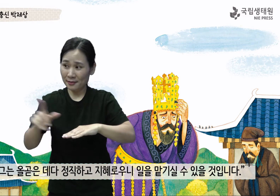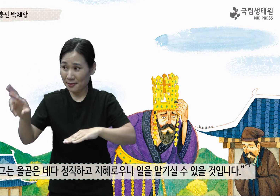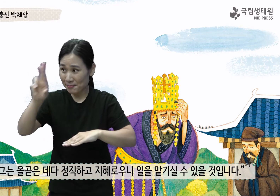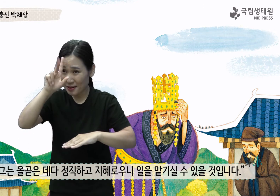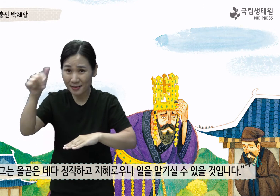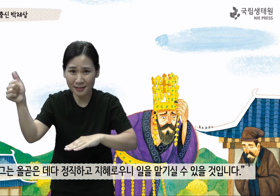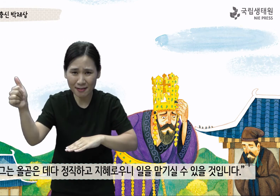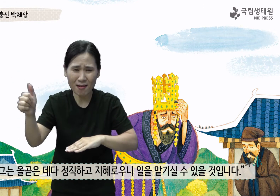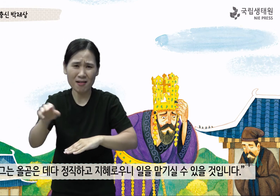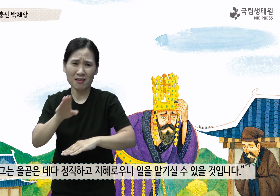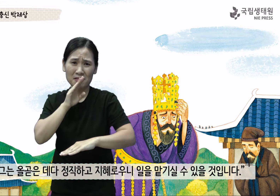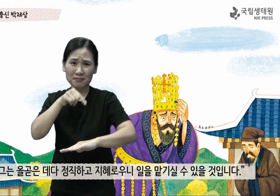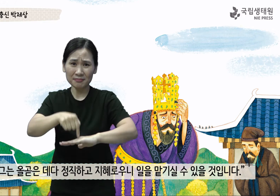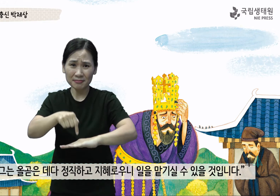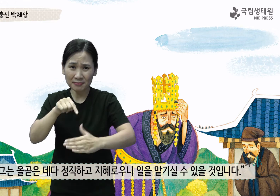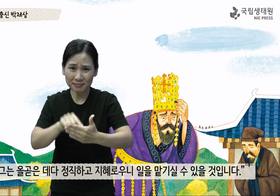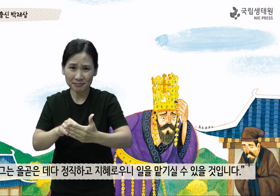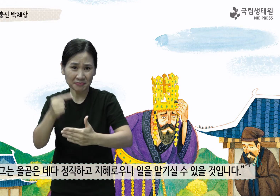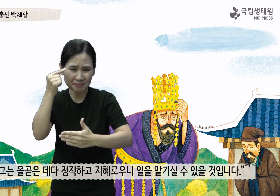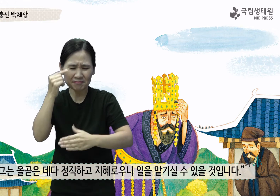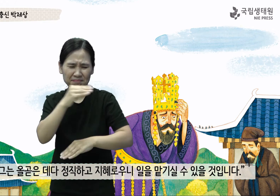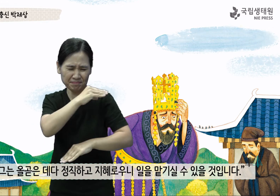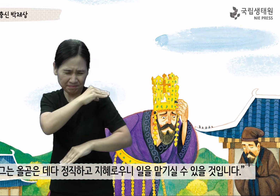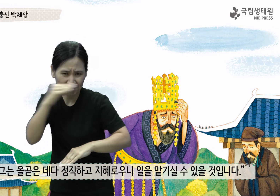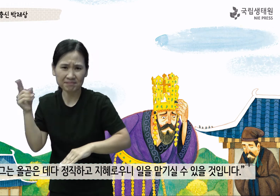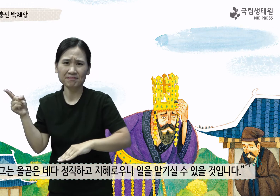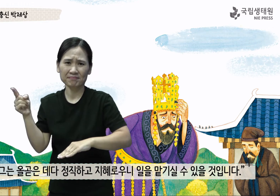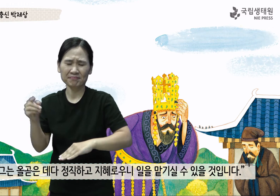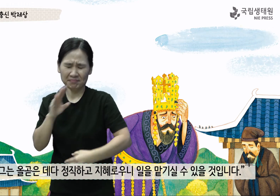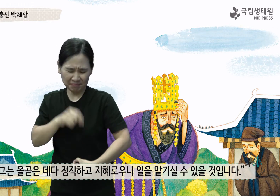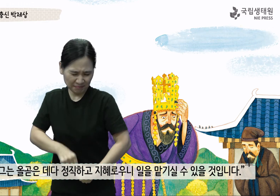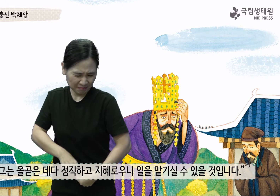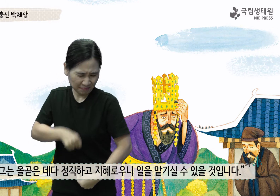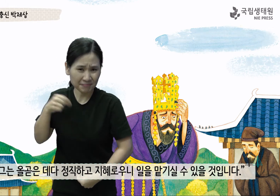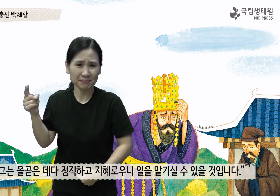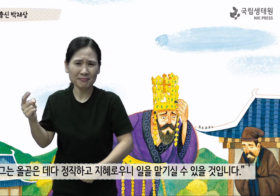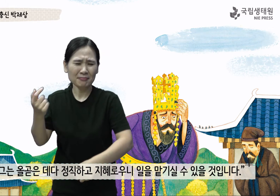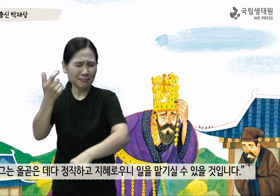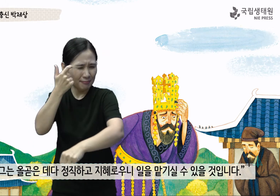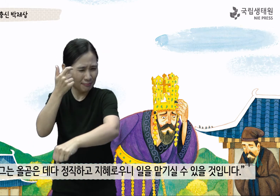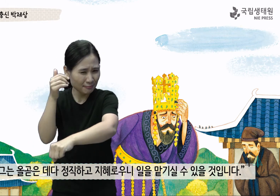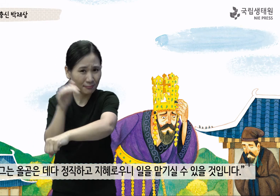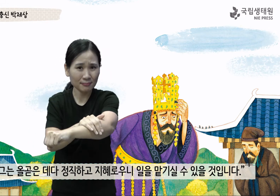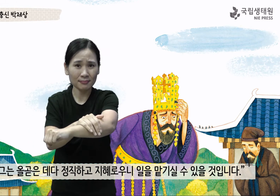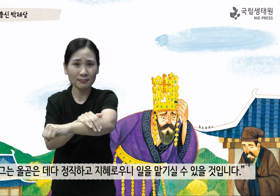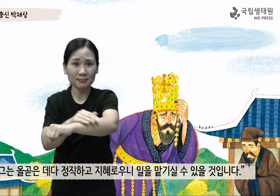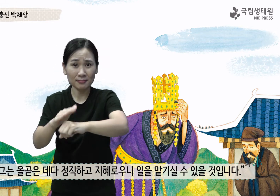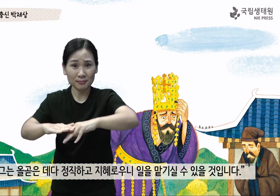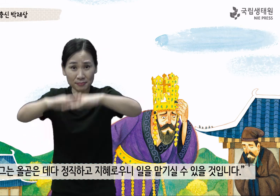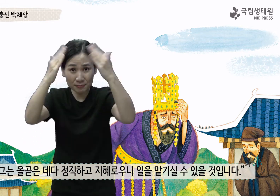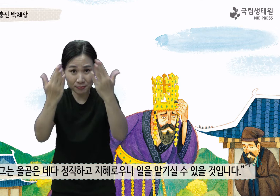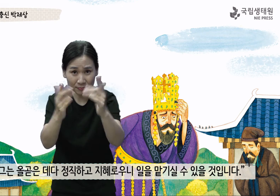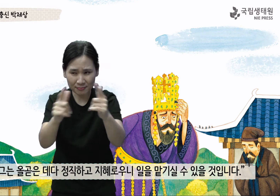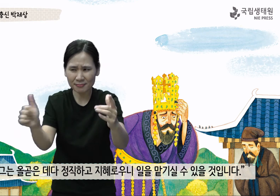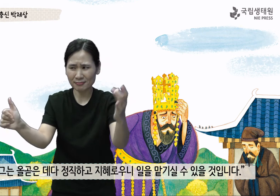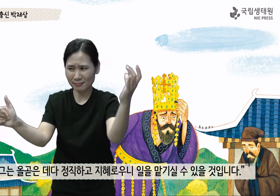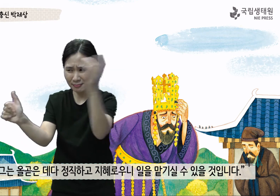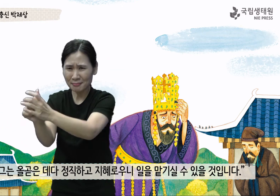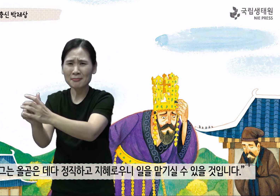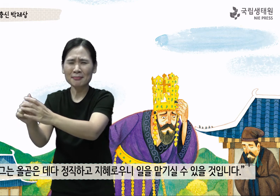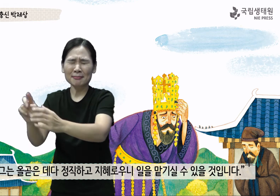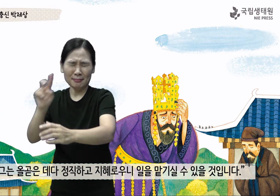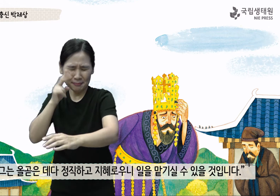그는 올고든 데다 정직하고 지혜로우니 이를 맡기실 수 있을